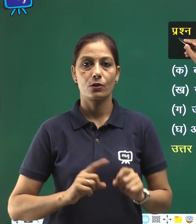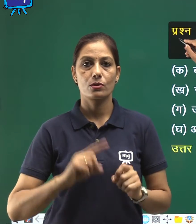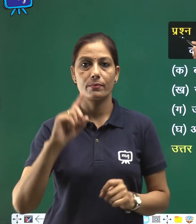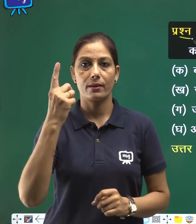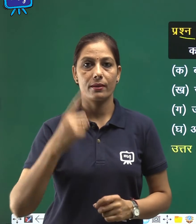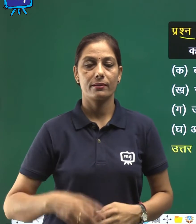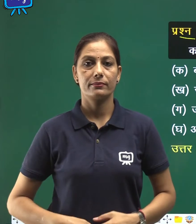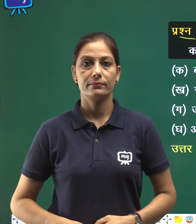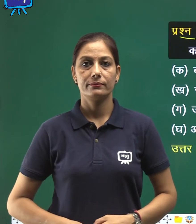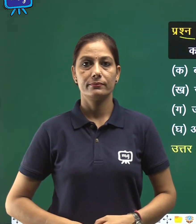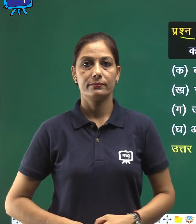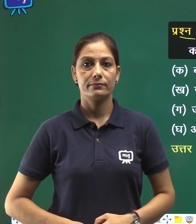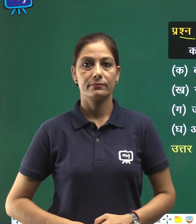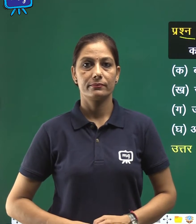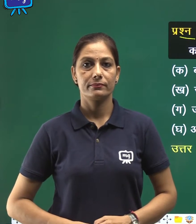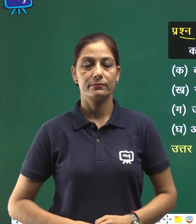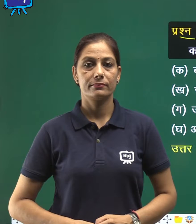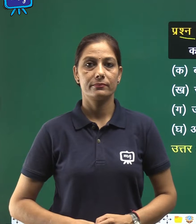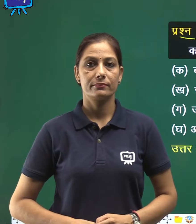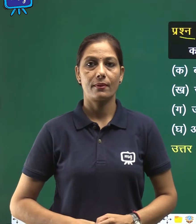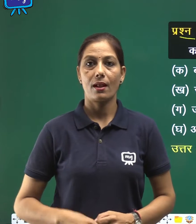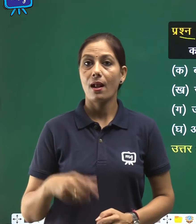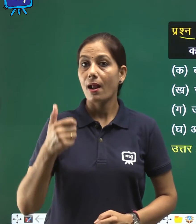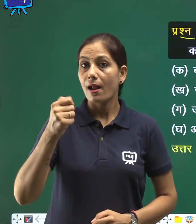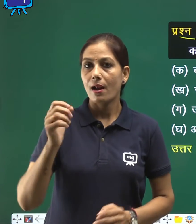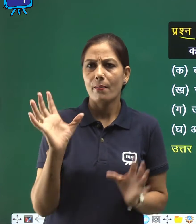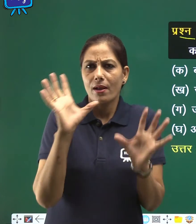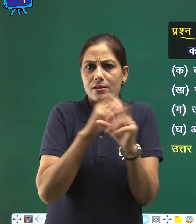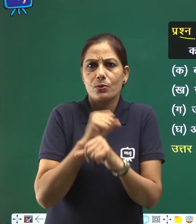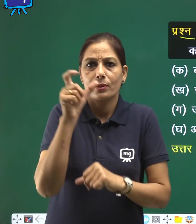प्रश्न 1, कलम का जादूगर